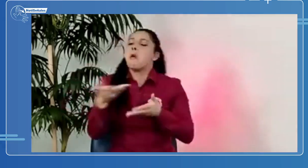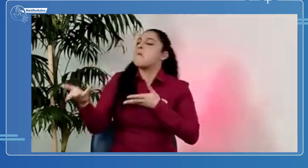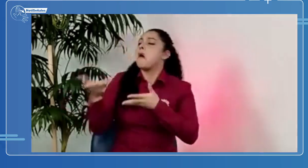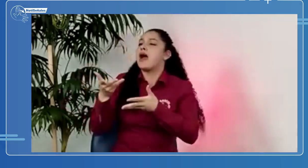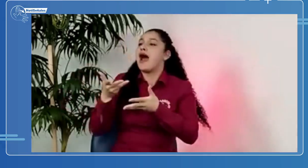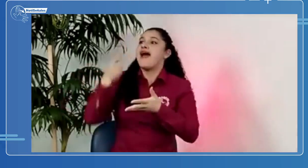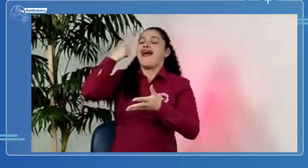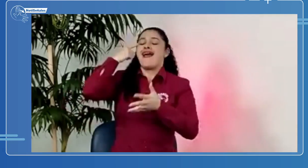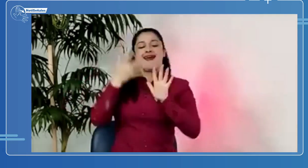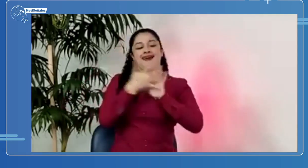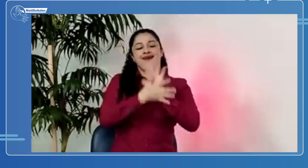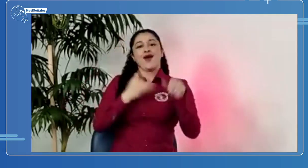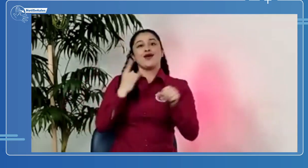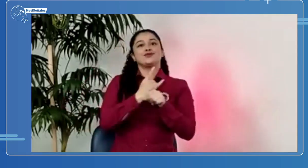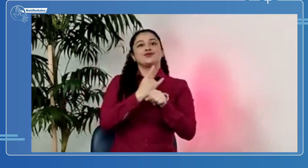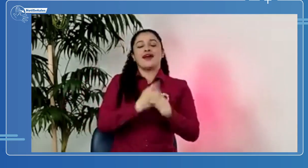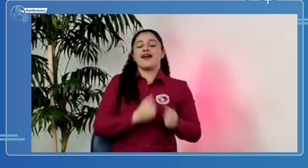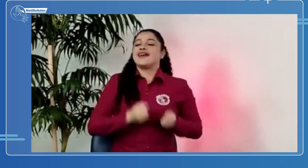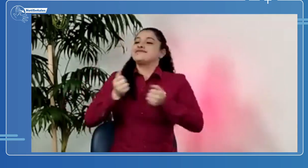los diferentes espacios, pues allí